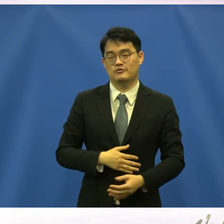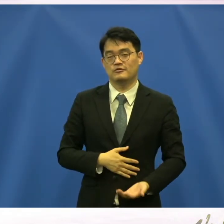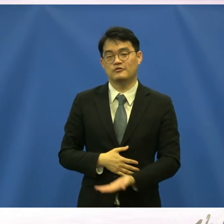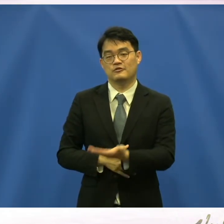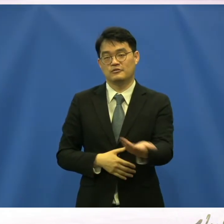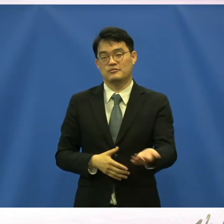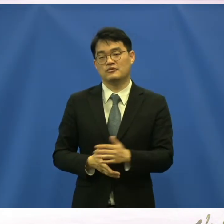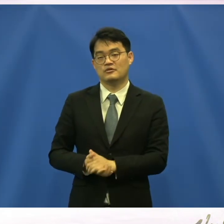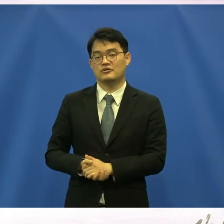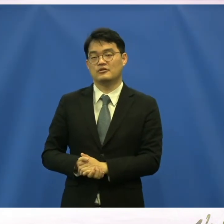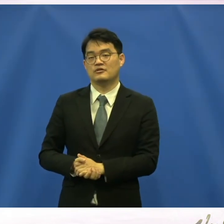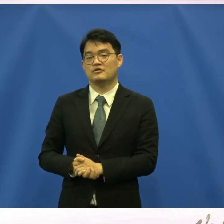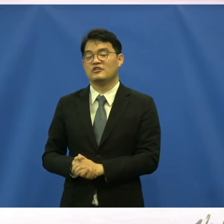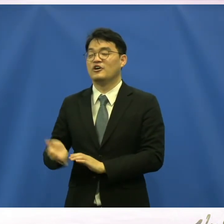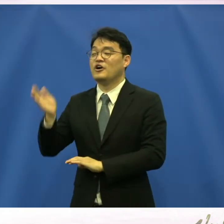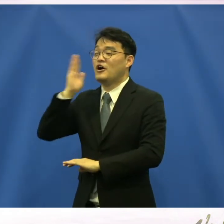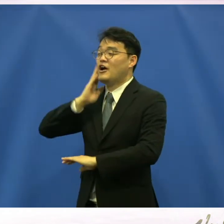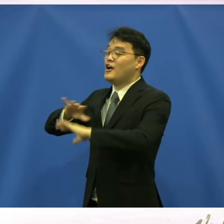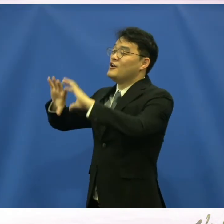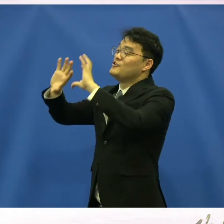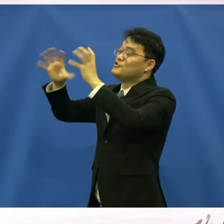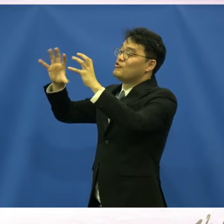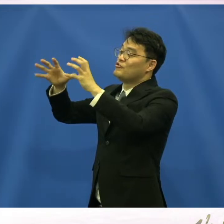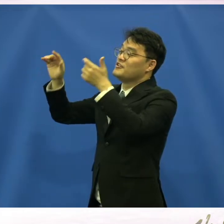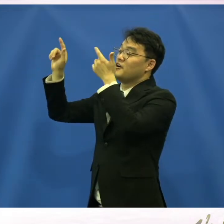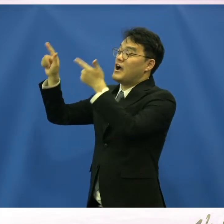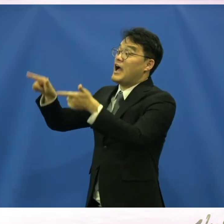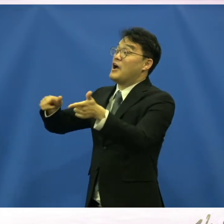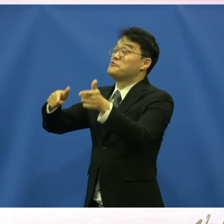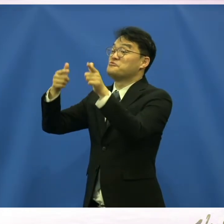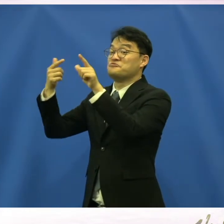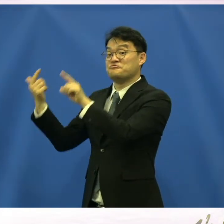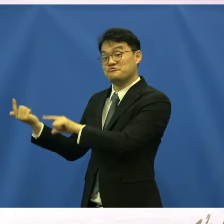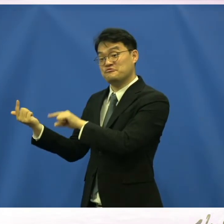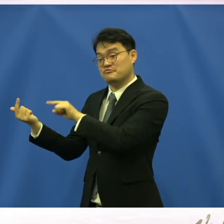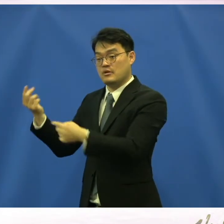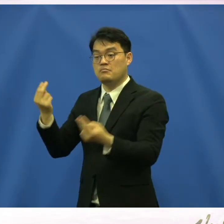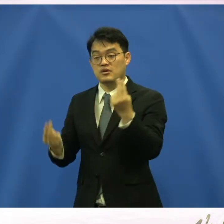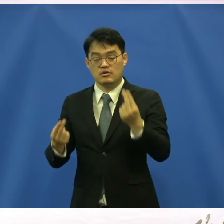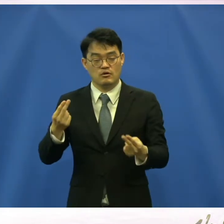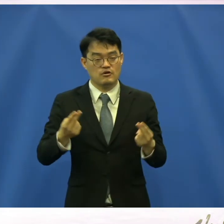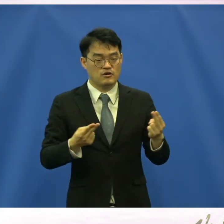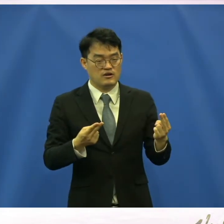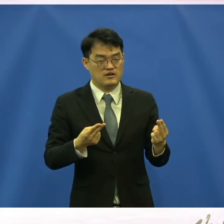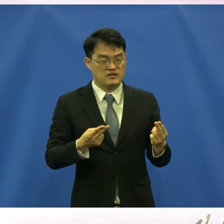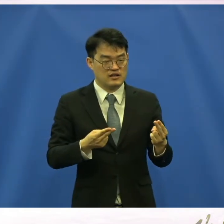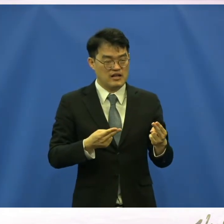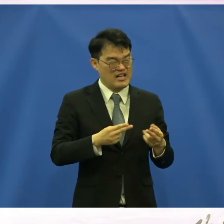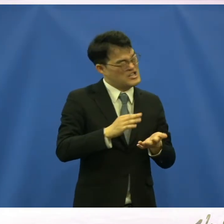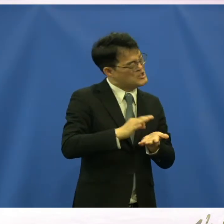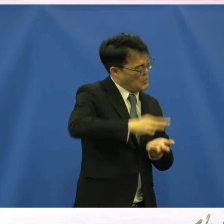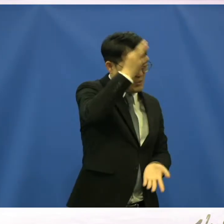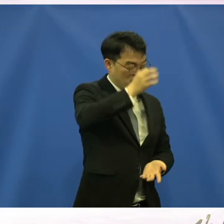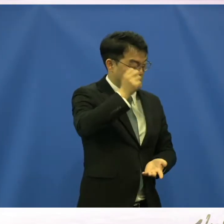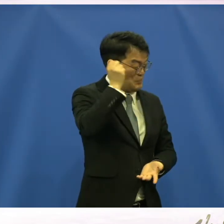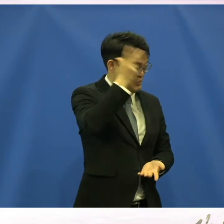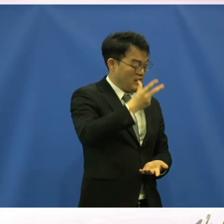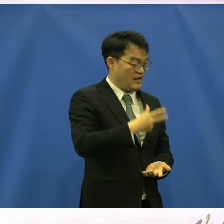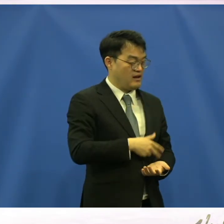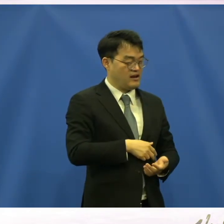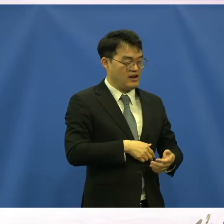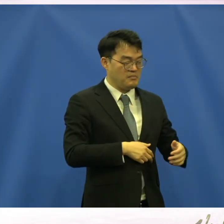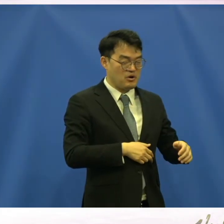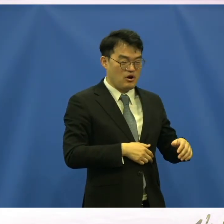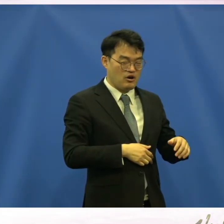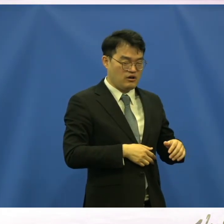호텔 100날, 1000날과 비교가 되겠습니까? 성령이 주시는 마음의 평안을 무엇과 비교할 수가 있겠습니까?